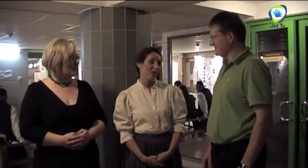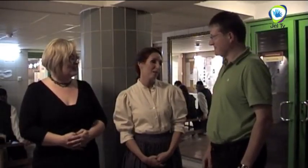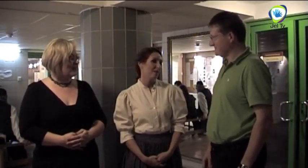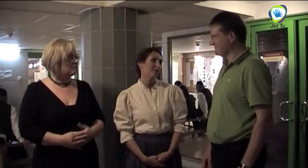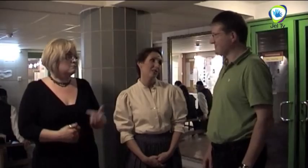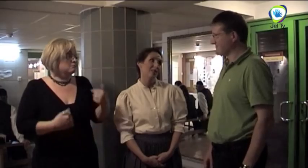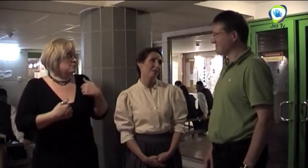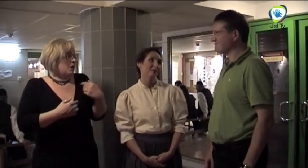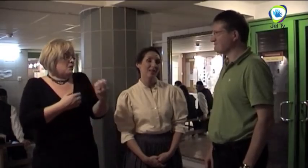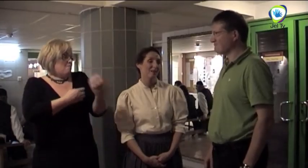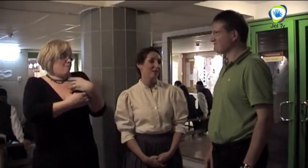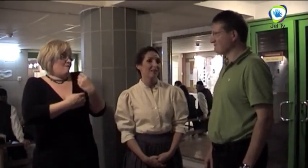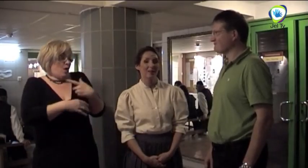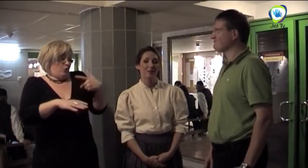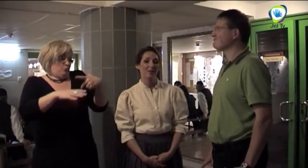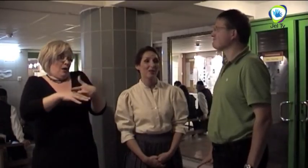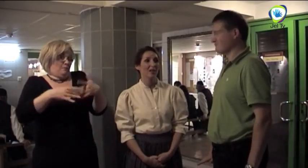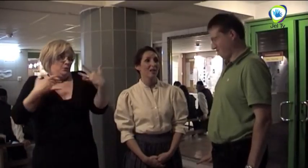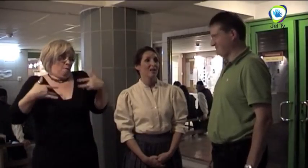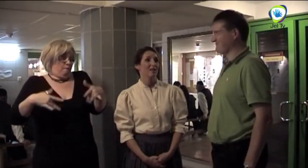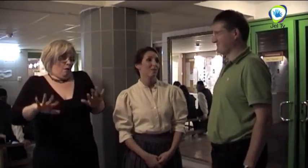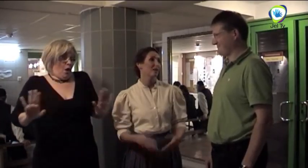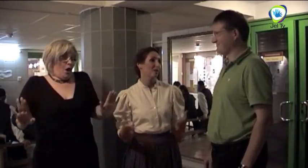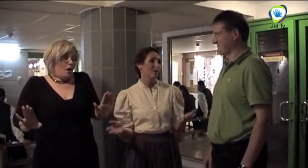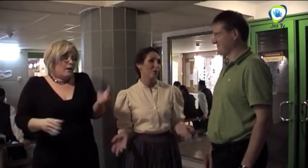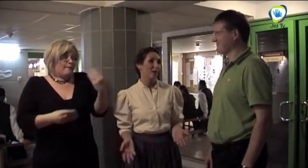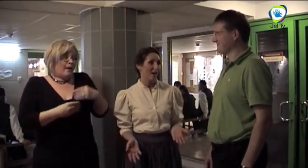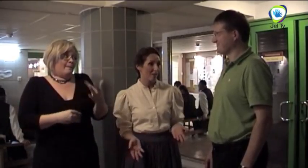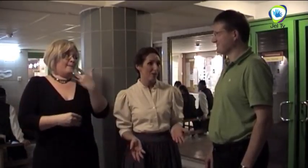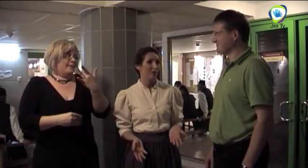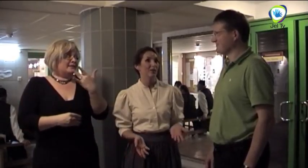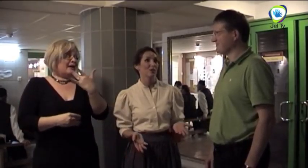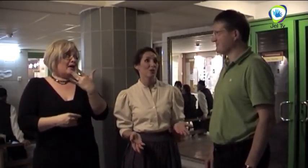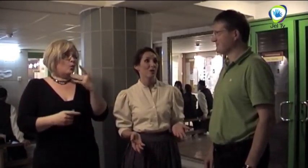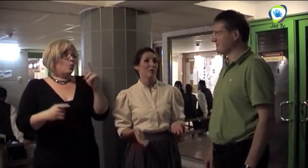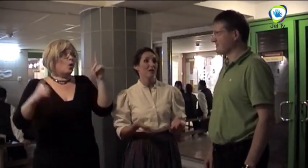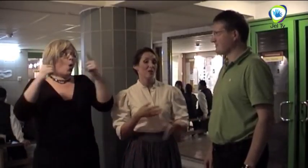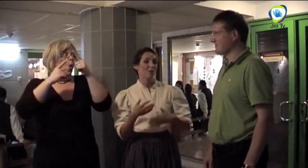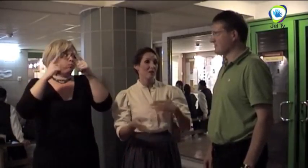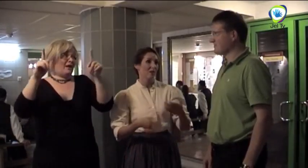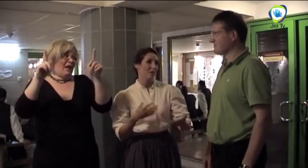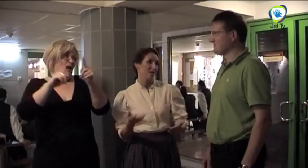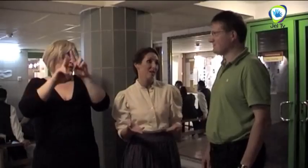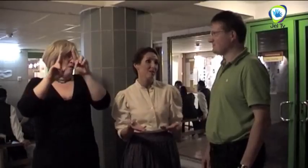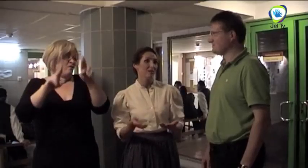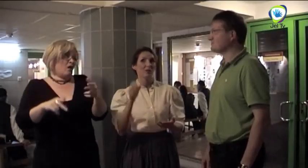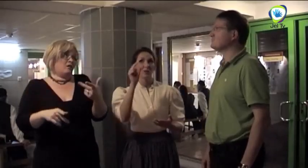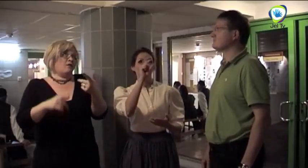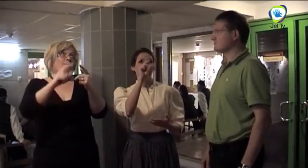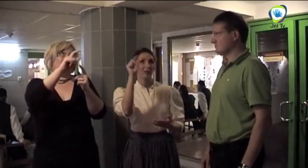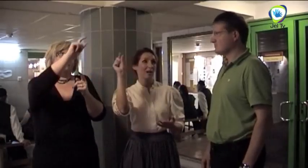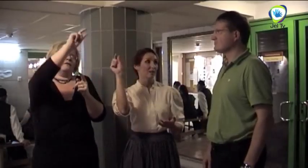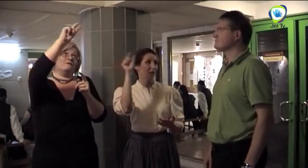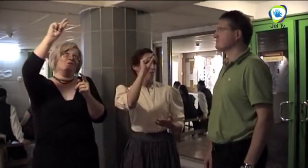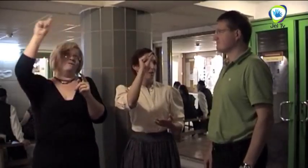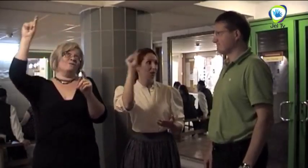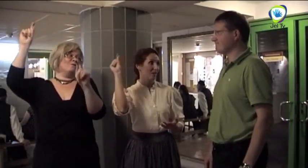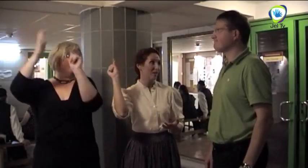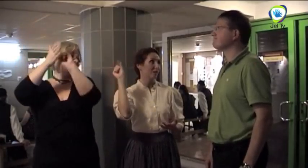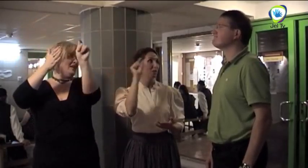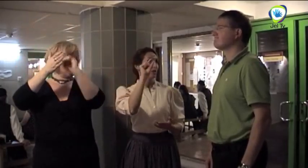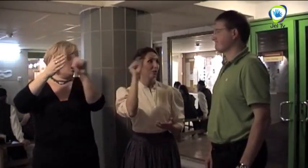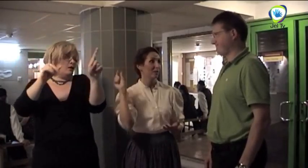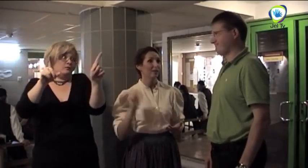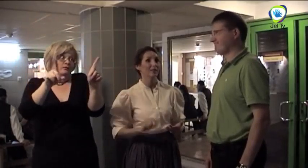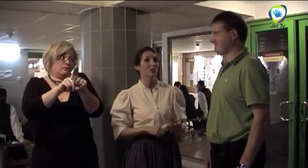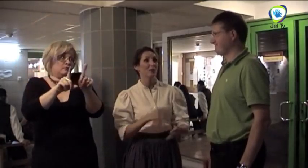befolyásol. Engem egyáltalán nem zavar. Hiszen például az operában, és úgy van, hogy megy az opera valamilyen nyelven, és főt általában megy a